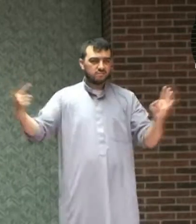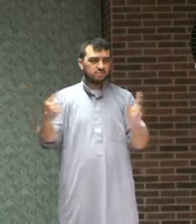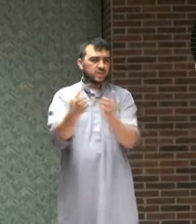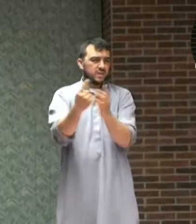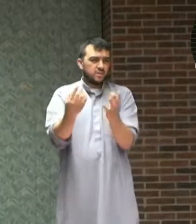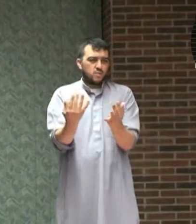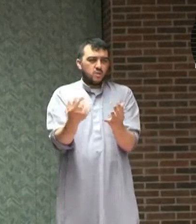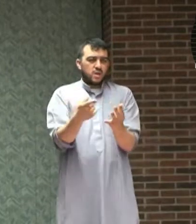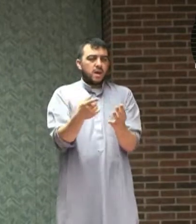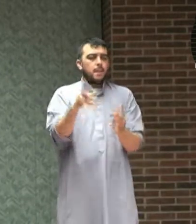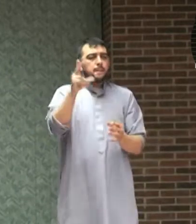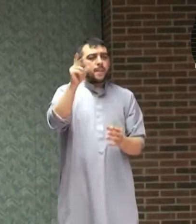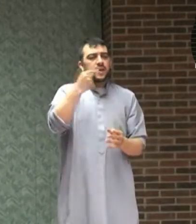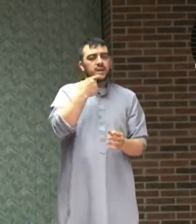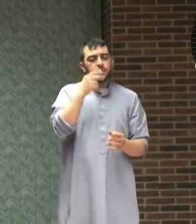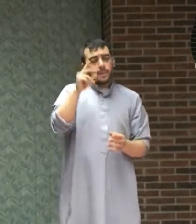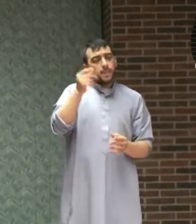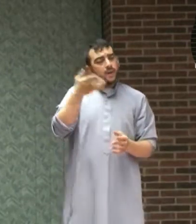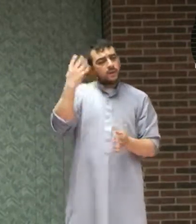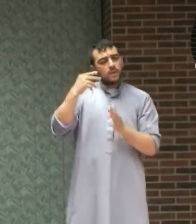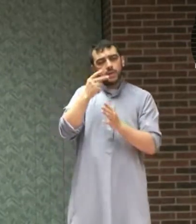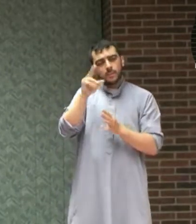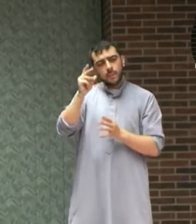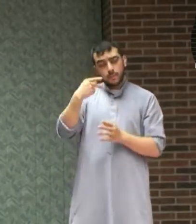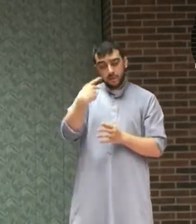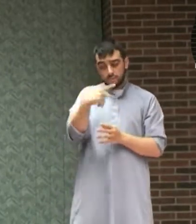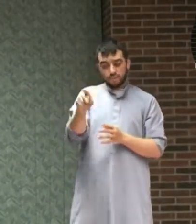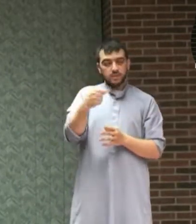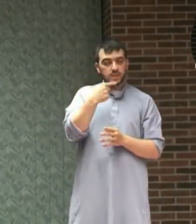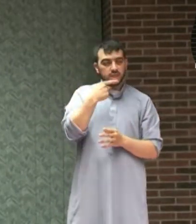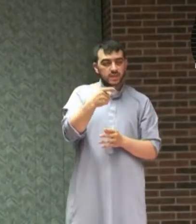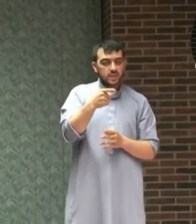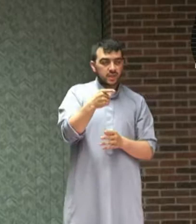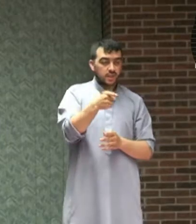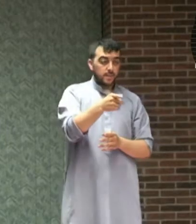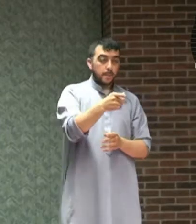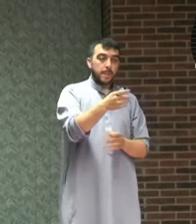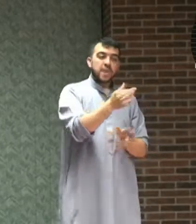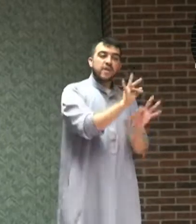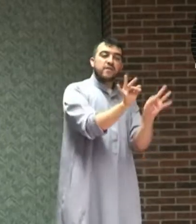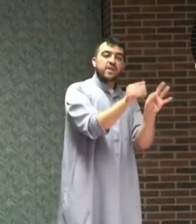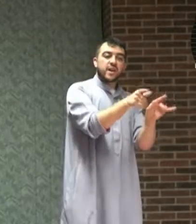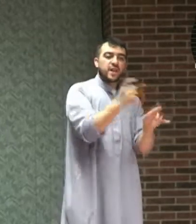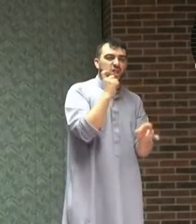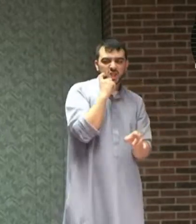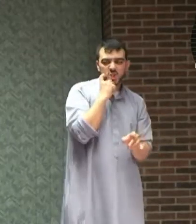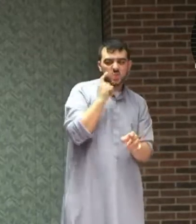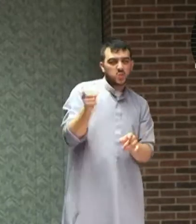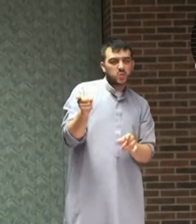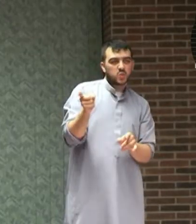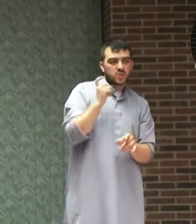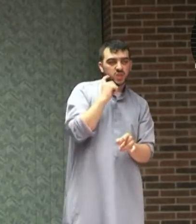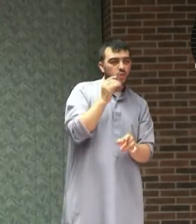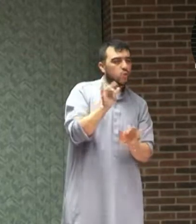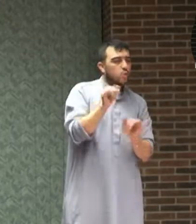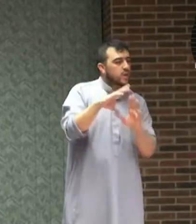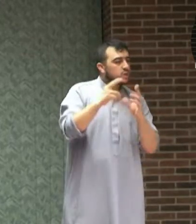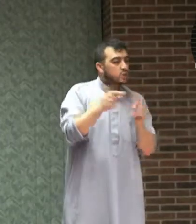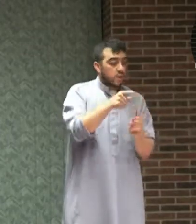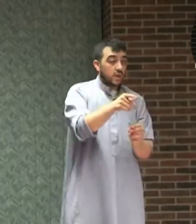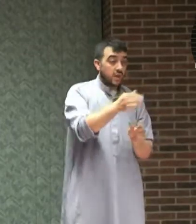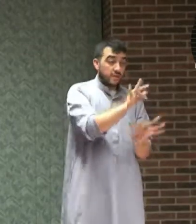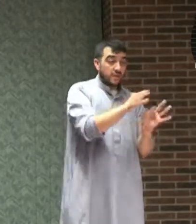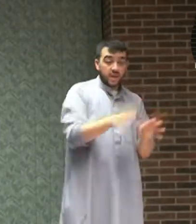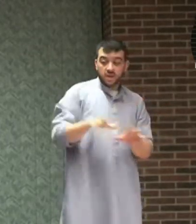Youssouf plus que les autres frères, donc c'était assez mondain, c'était une question de jalousie. Vous savez qu'ils ont voulu le tuer, vous savez qu'ils l'ont jeté